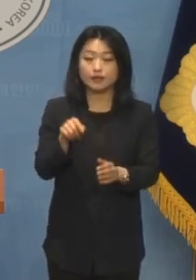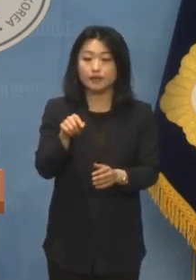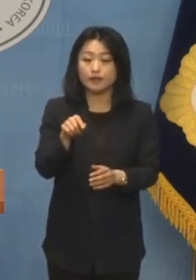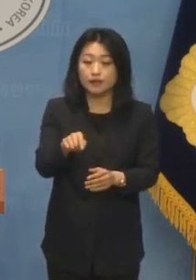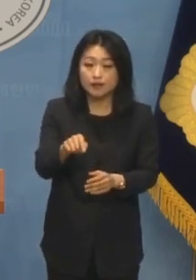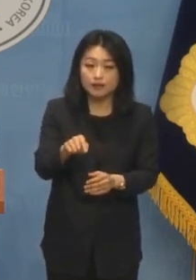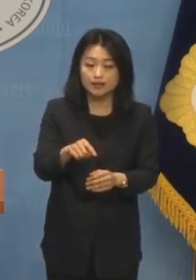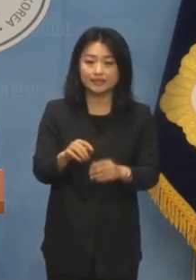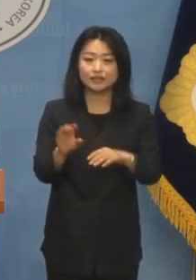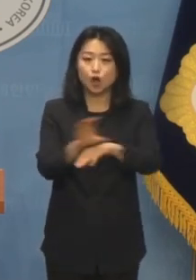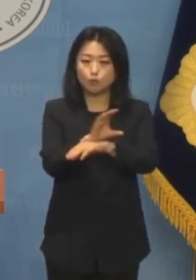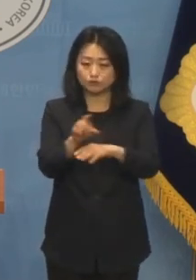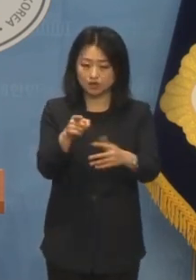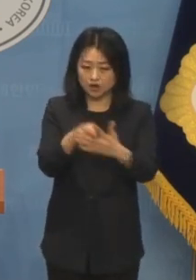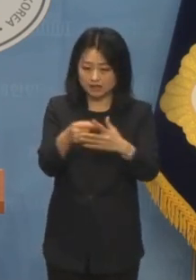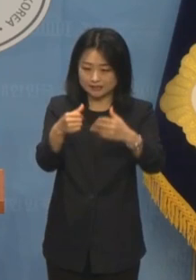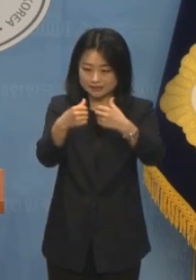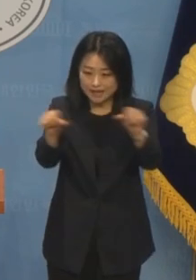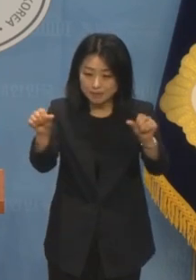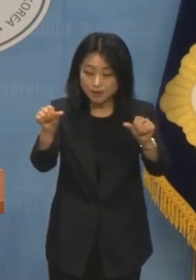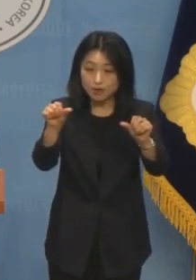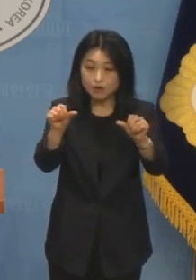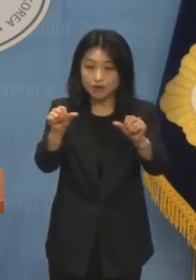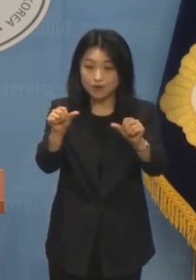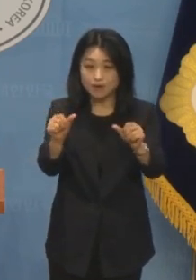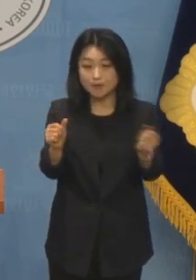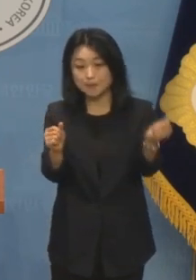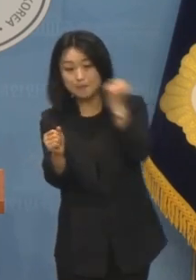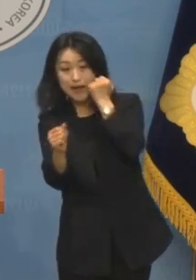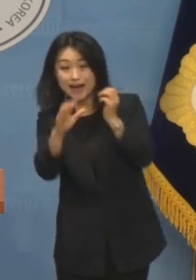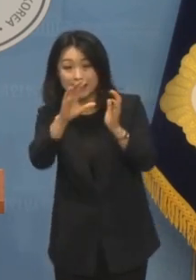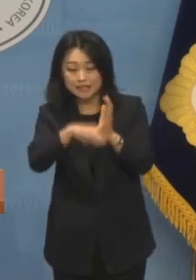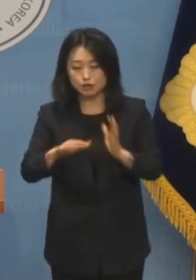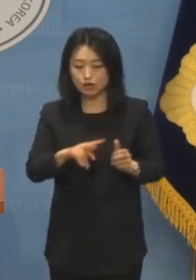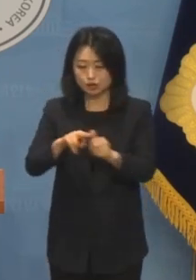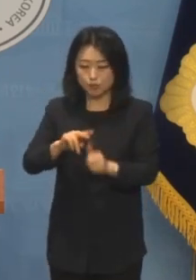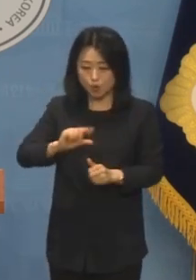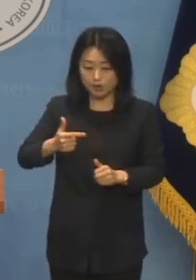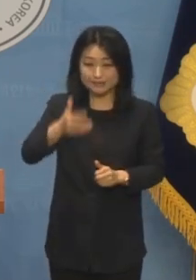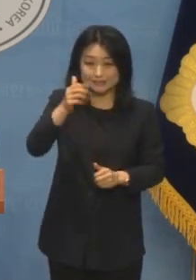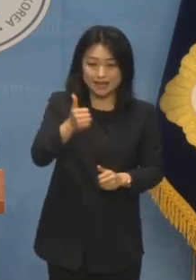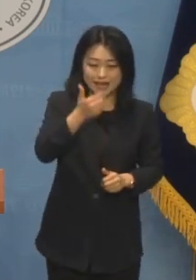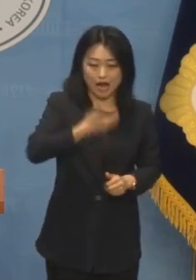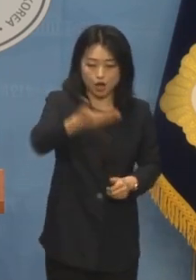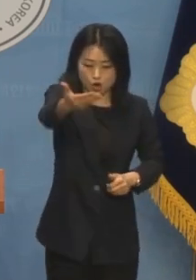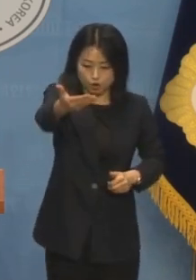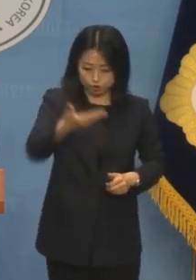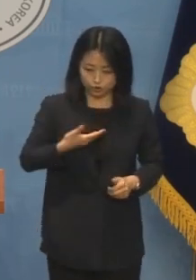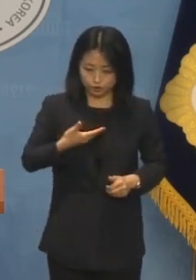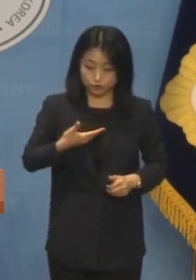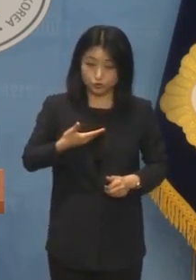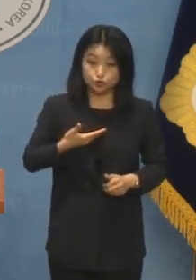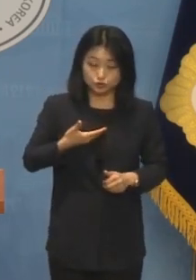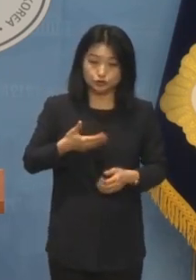초래하는 사이버 공격이 발생한 경우 국가정보원장에 알리는 것을 의무화하도록